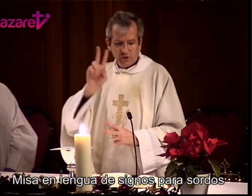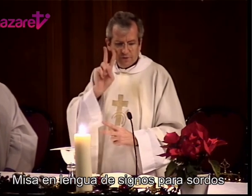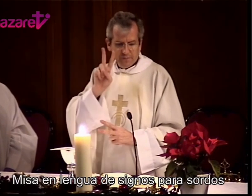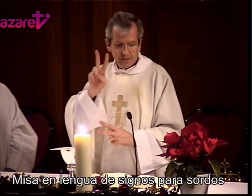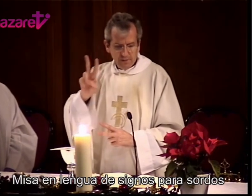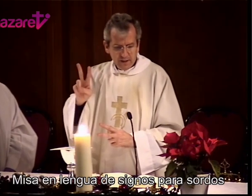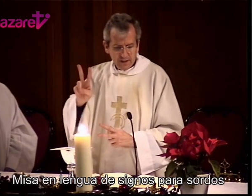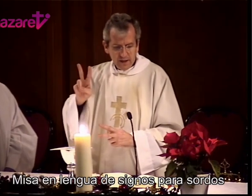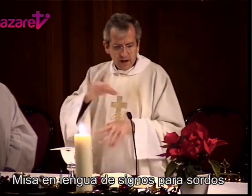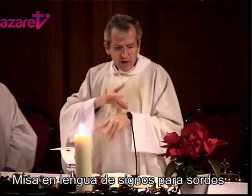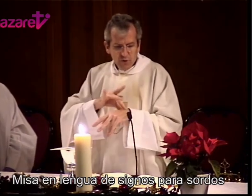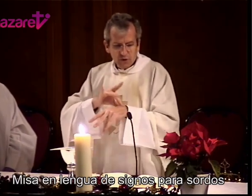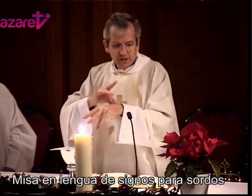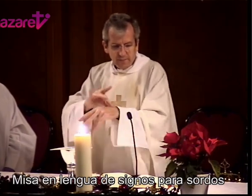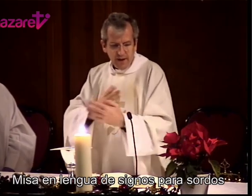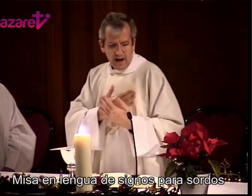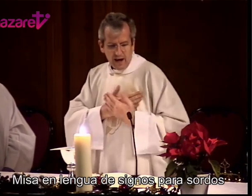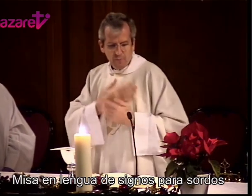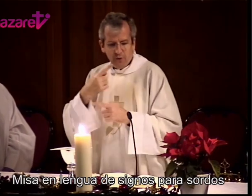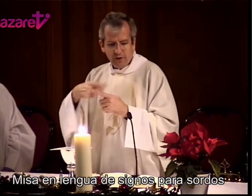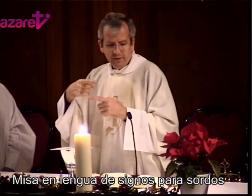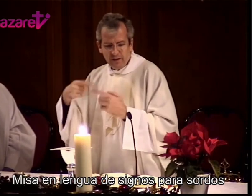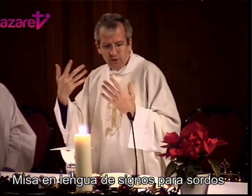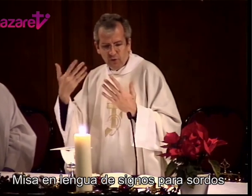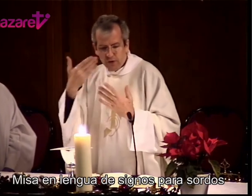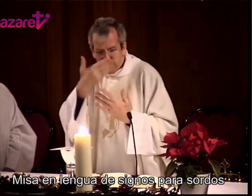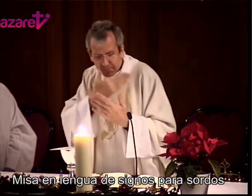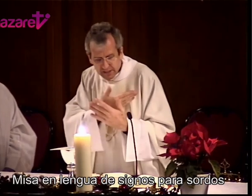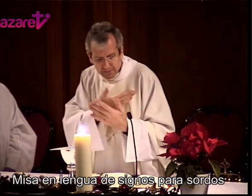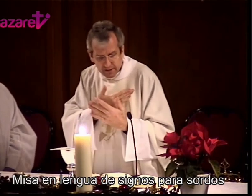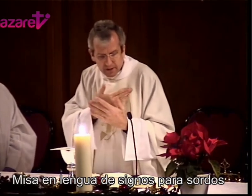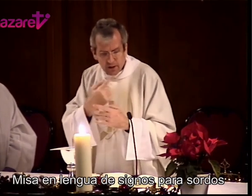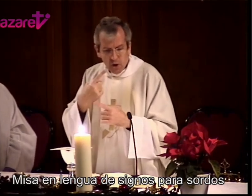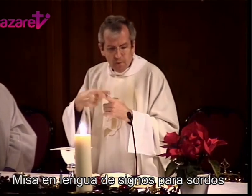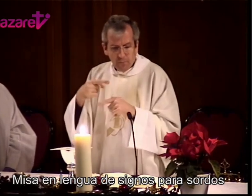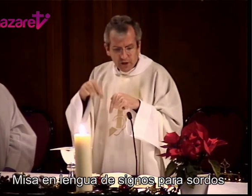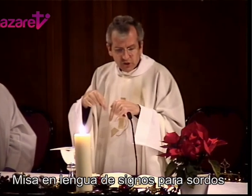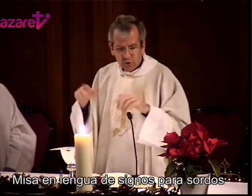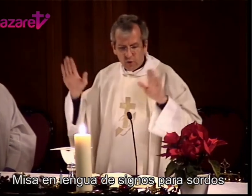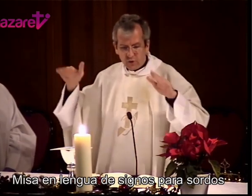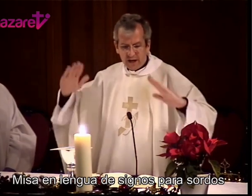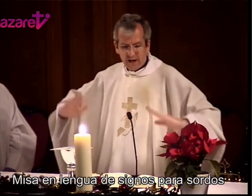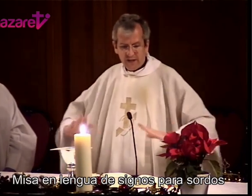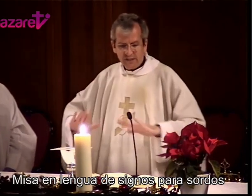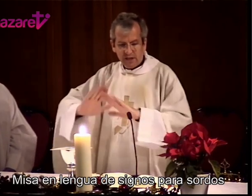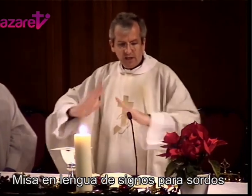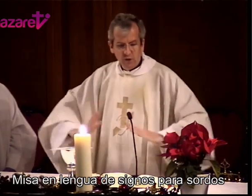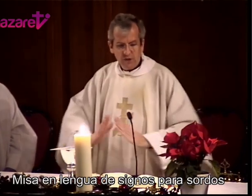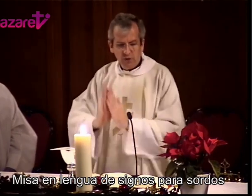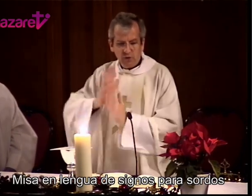visiblemente, nos lleve al amor de lo invisible. Por eso, con los ángeles y los santos y